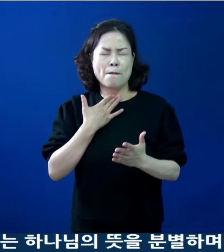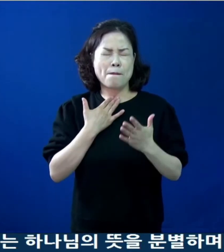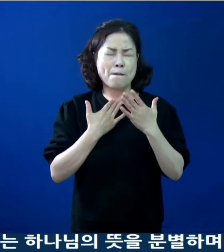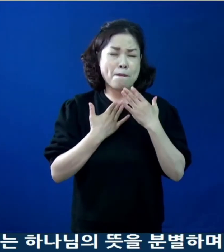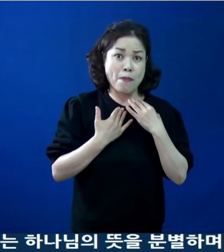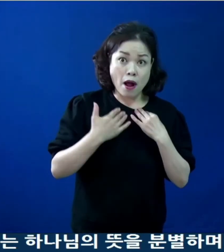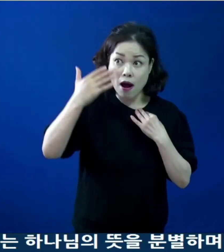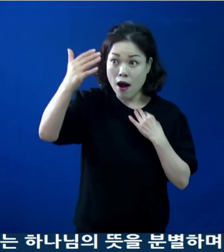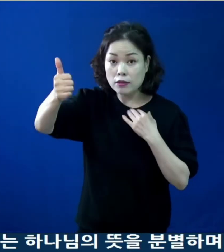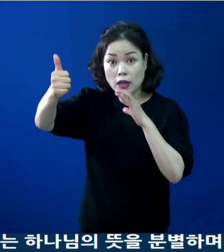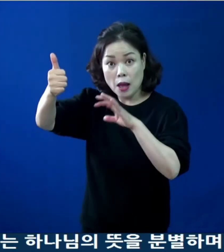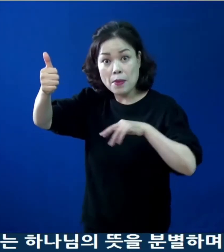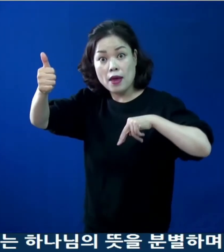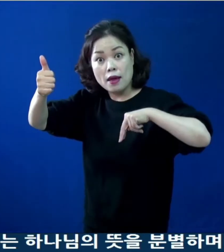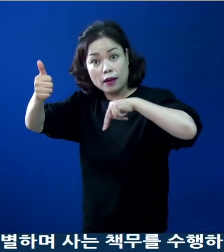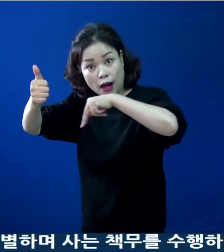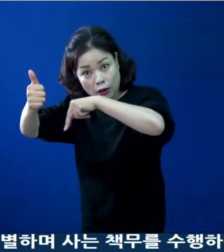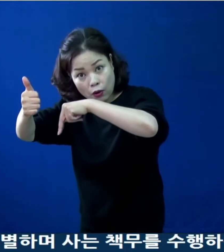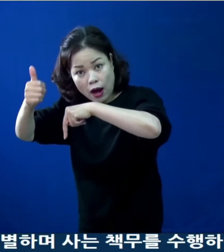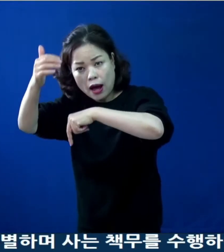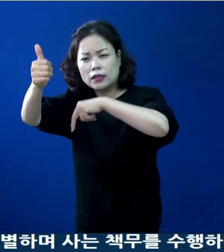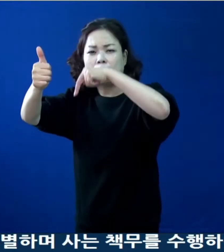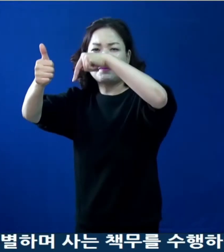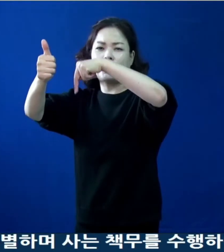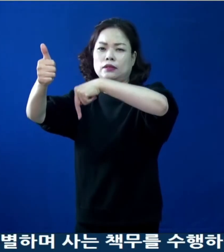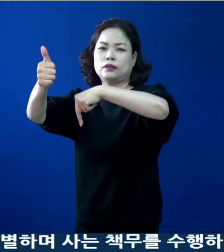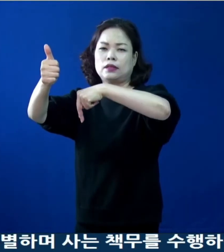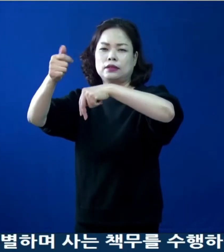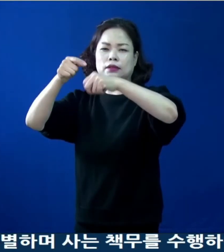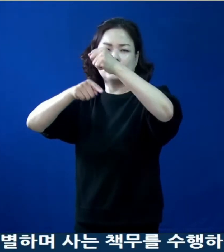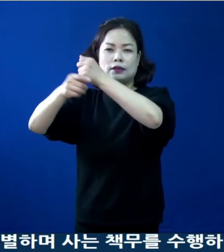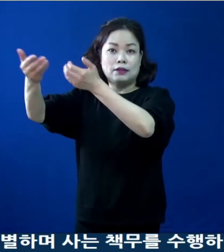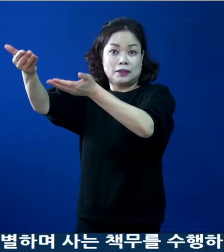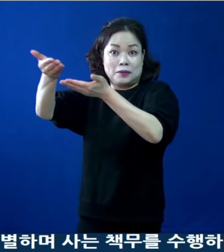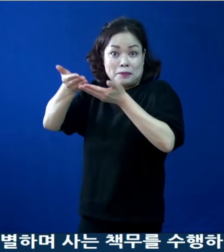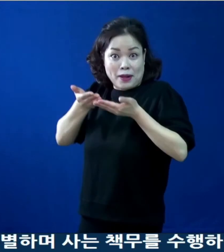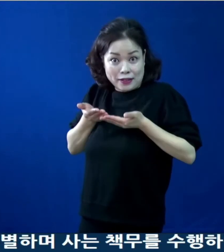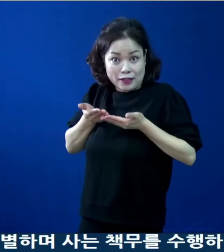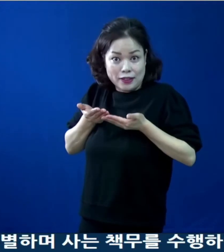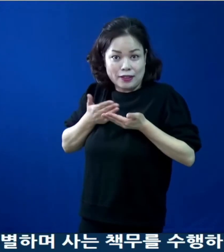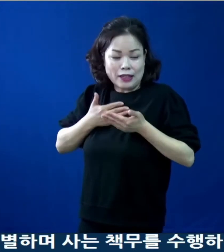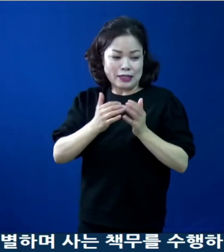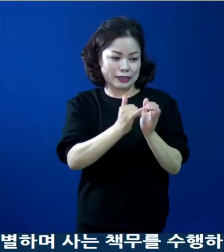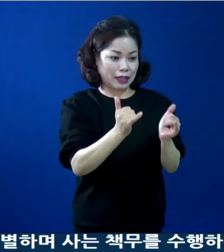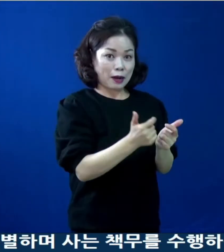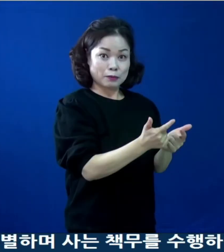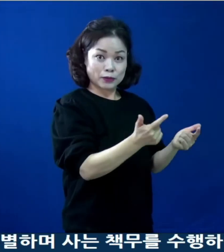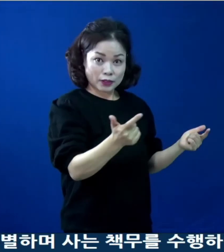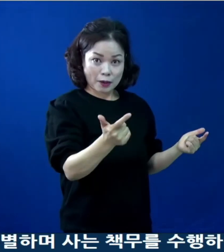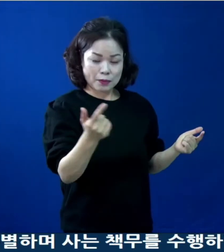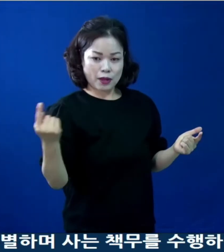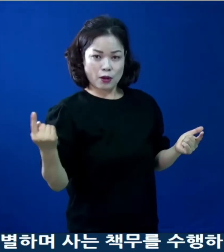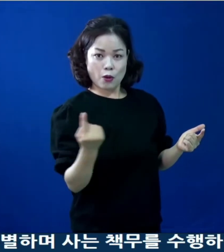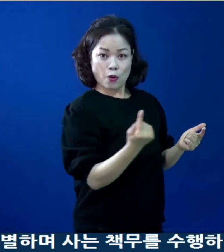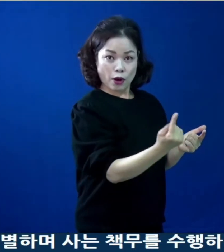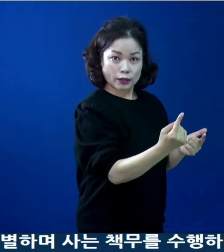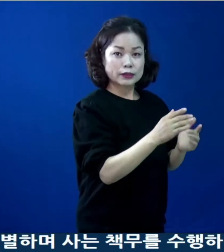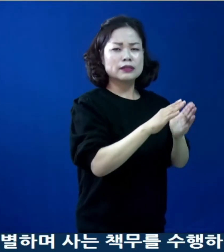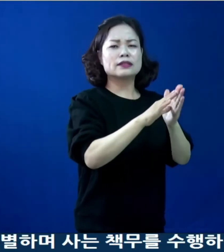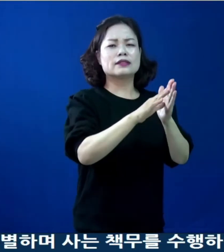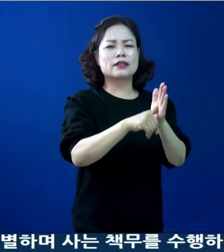가지고 하나님 앞에 나가고, 하나님 앞에 서서 그 뜻을 받아가지고 다시 사람들 앞에 나오는, 그러할